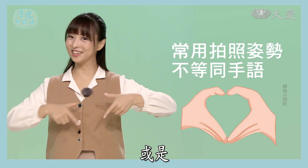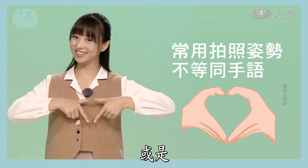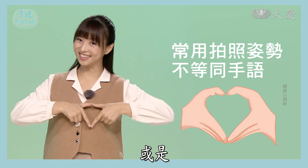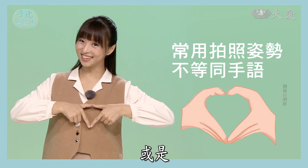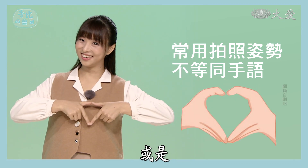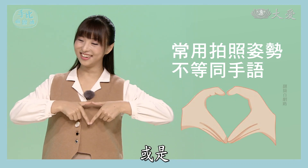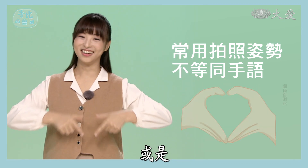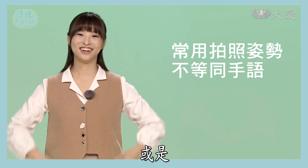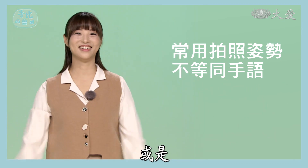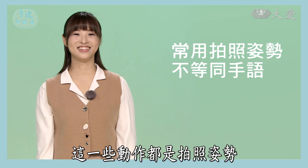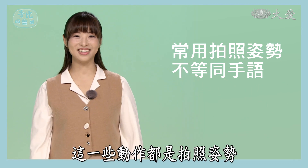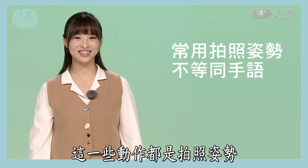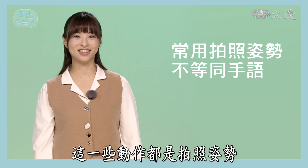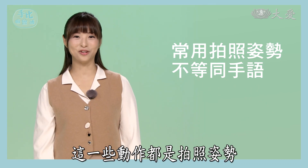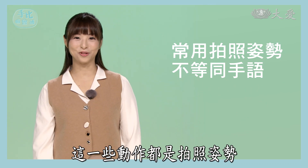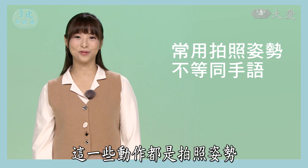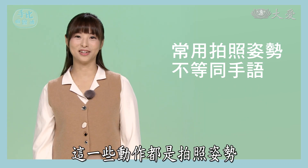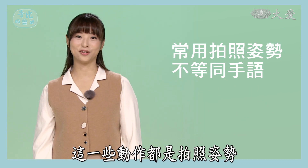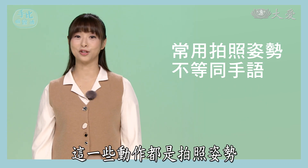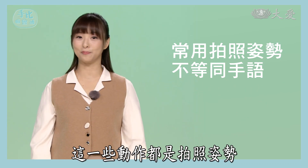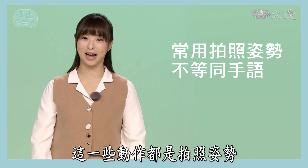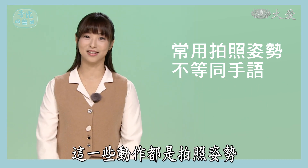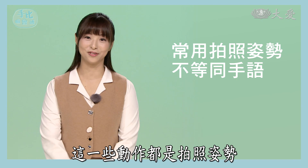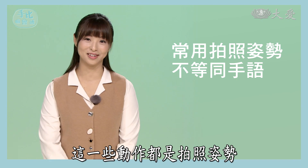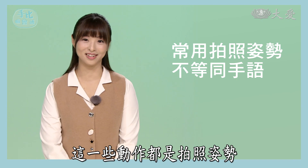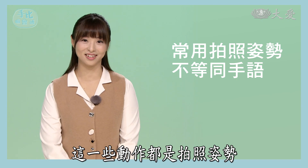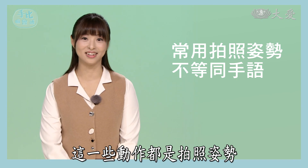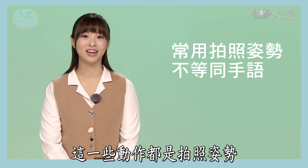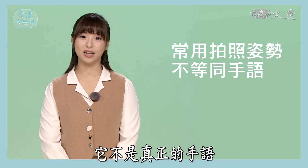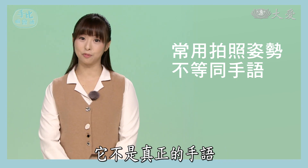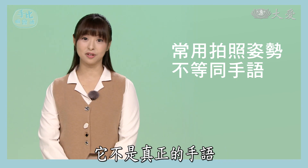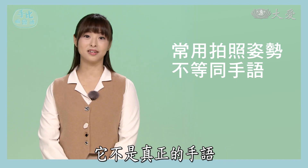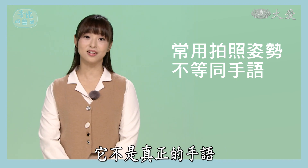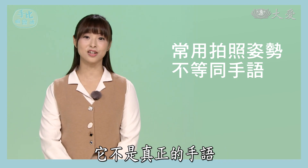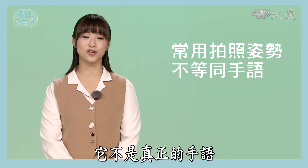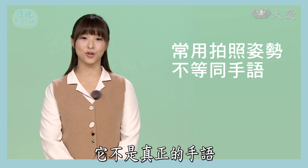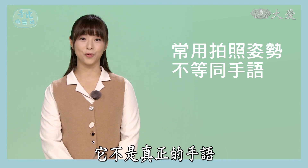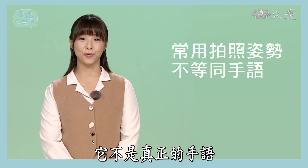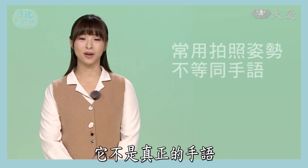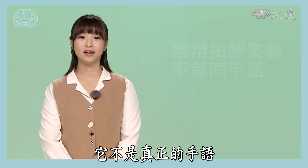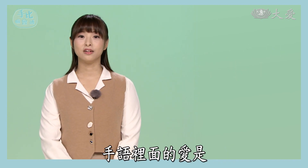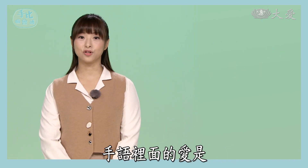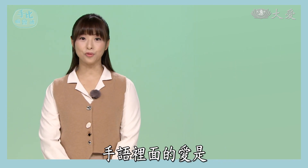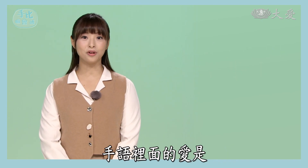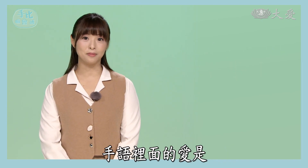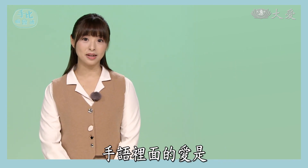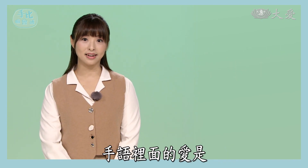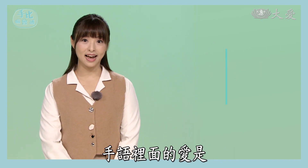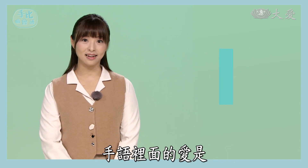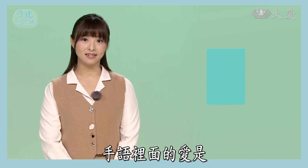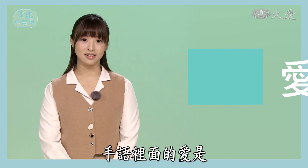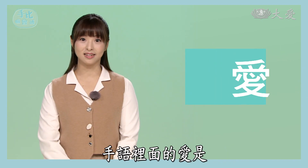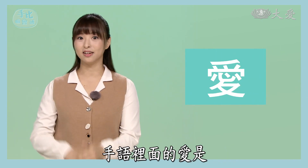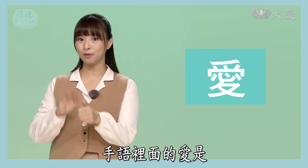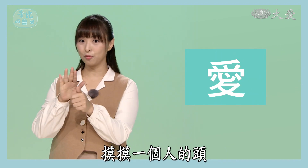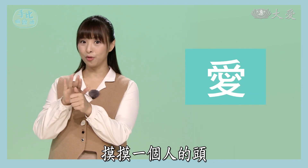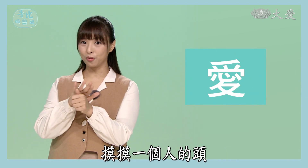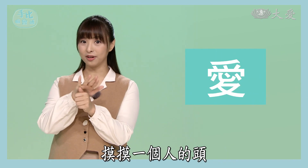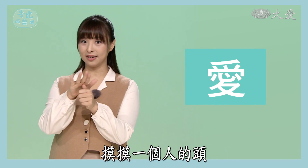或是，这些动作呢，都是拍照姿势，它不是真正的手语。手语里面的爱呢，是摸摸一个